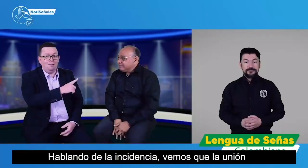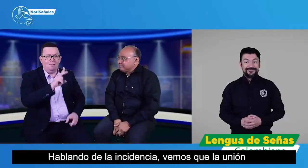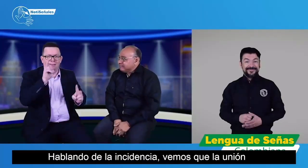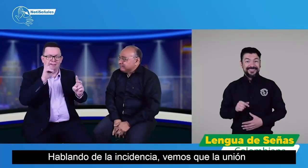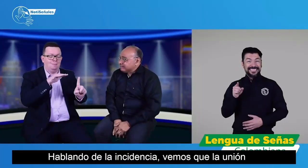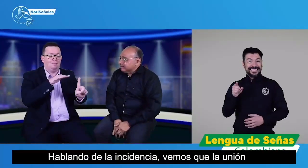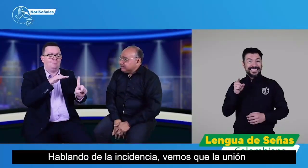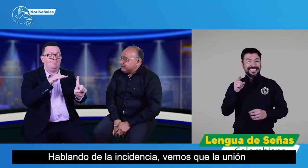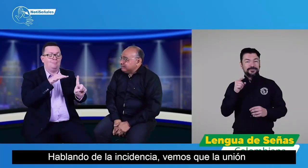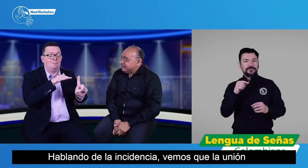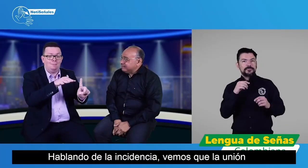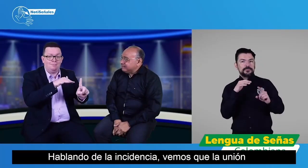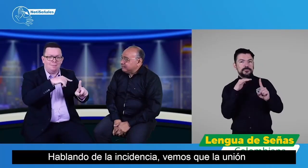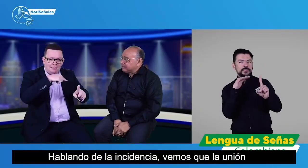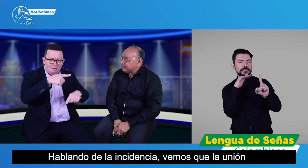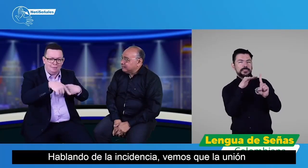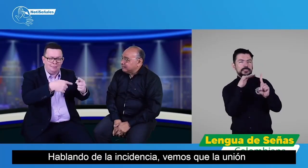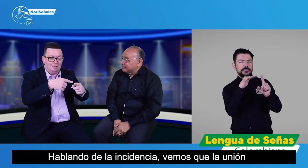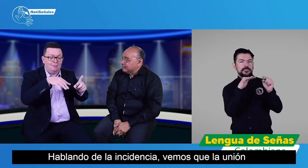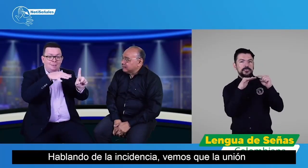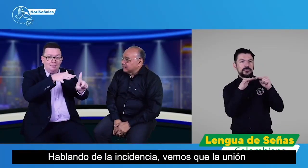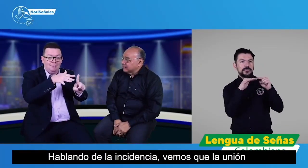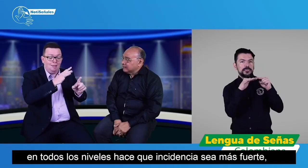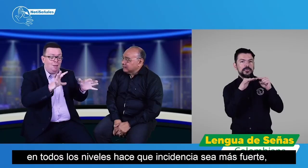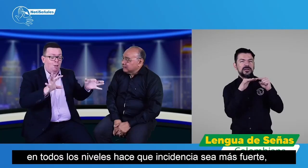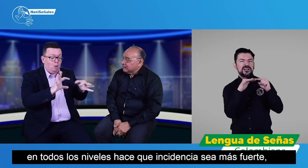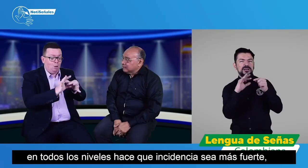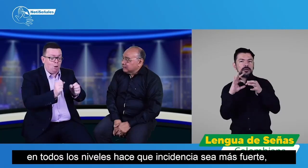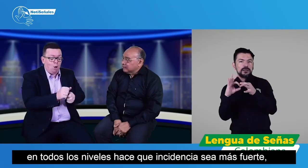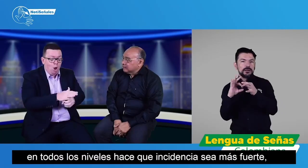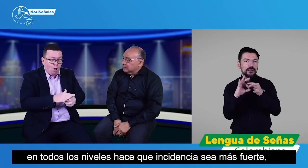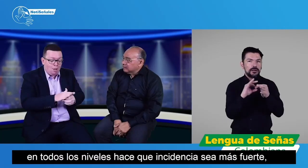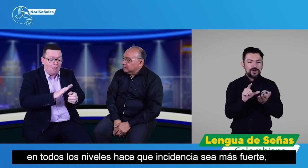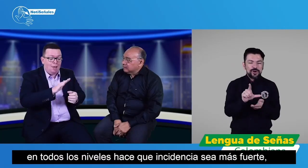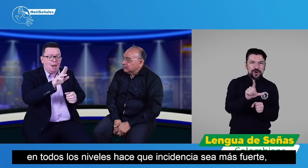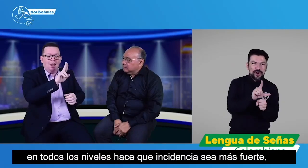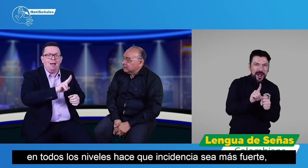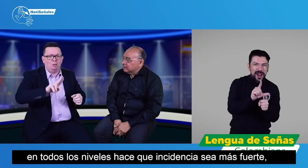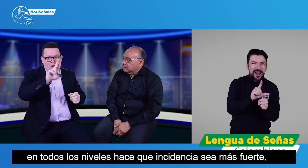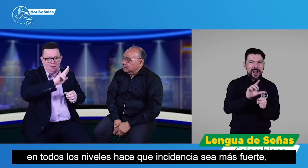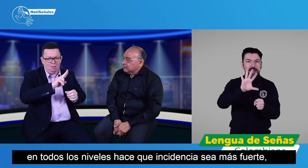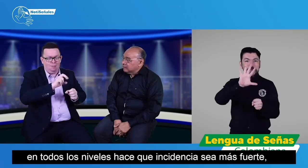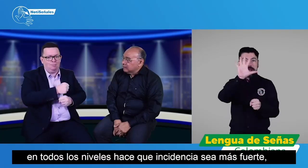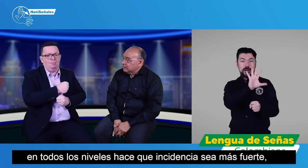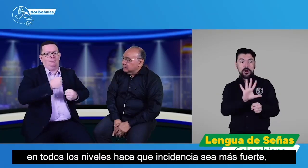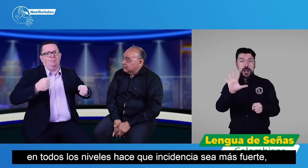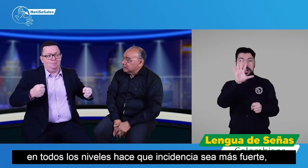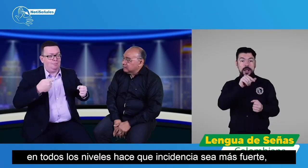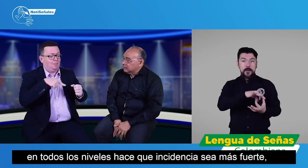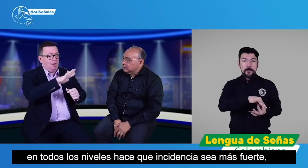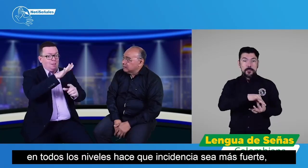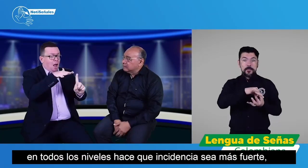Hablando de la incidencia, vemos que la unión en todos los niveles hace que la incidencia sea más fuerte,